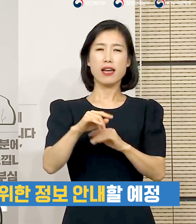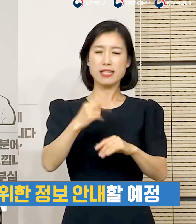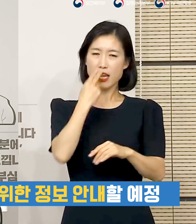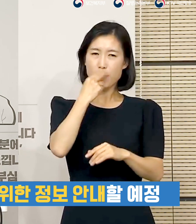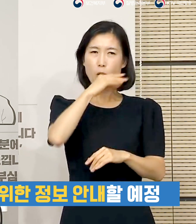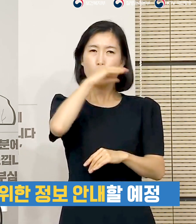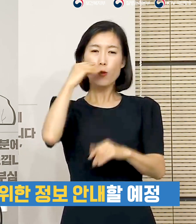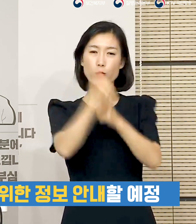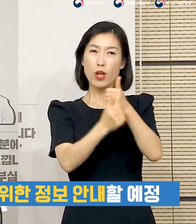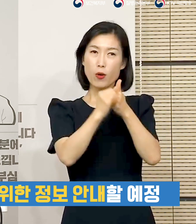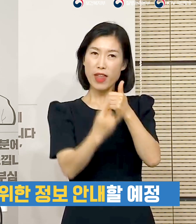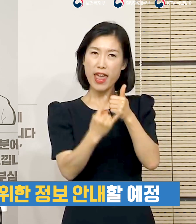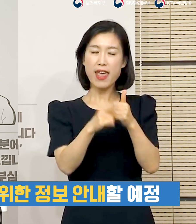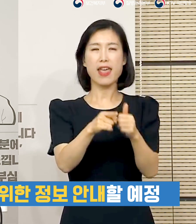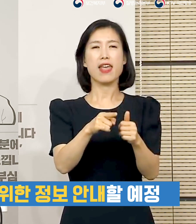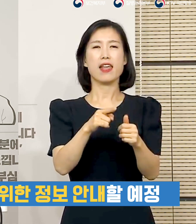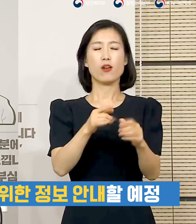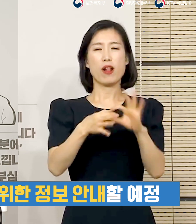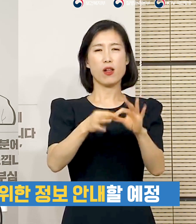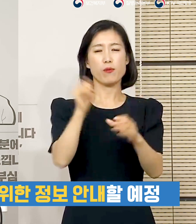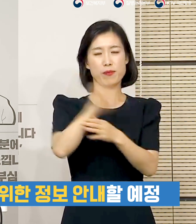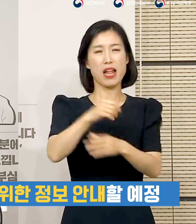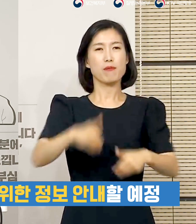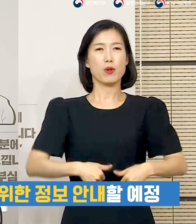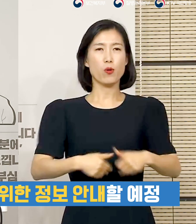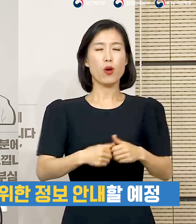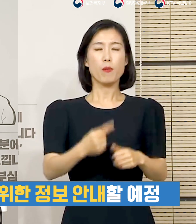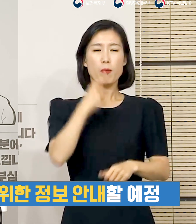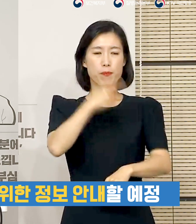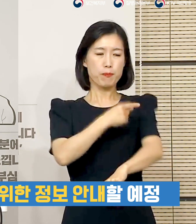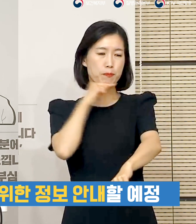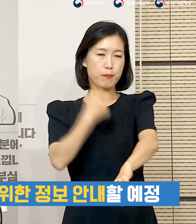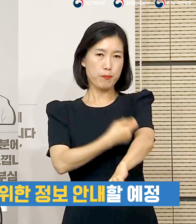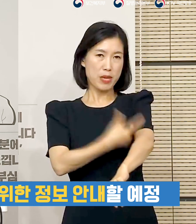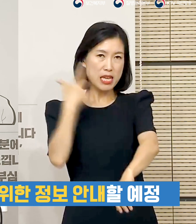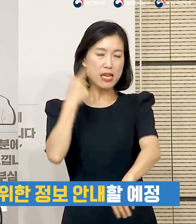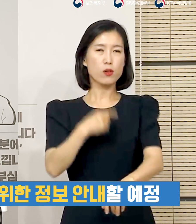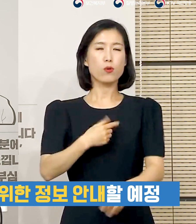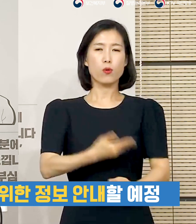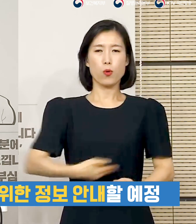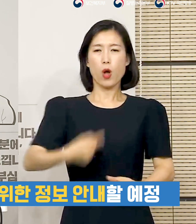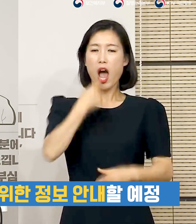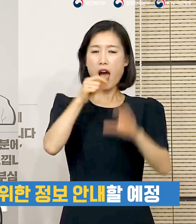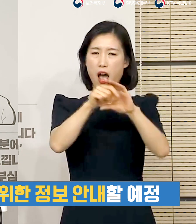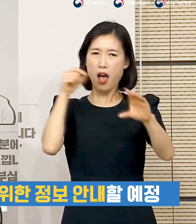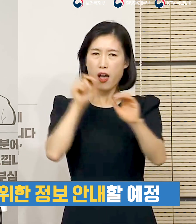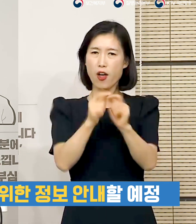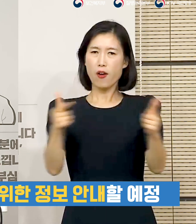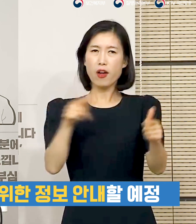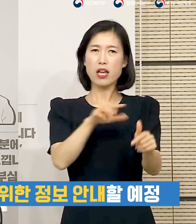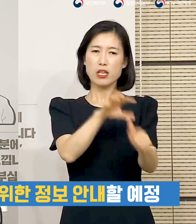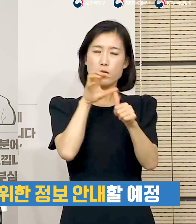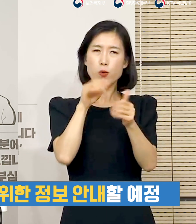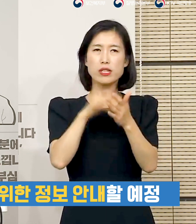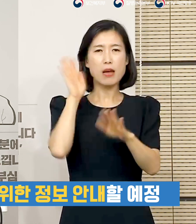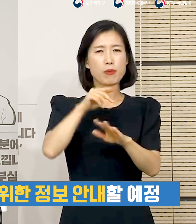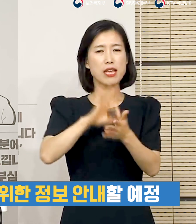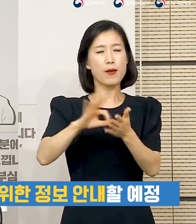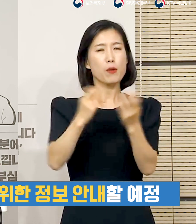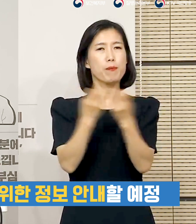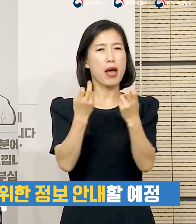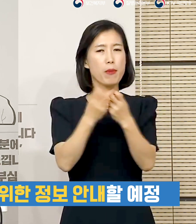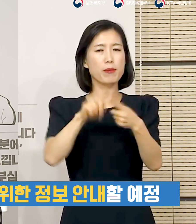방법과 혈액이나 상기도 검체와 같은 인체 유래물을 활용하는 절차 등에 대한 정보를 상세히